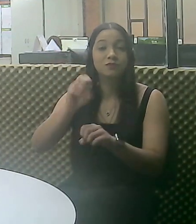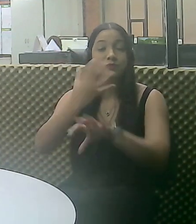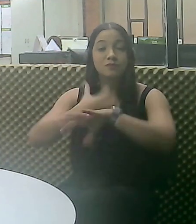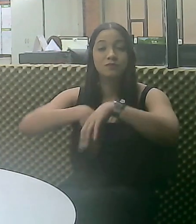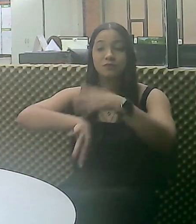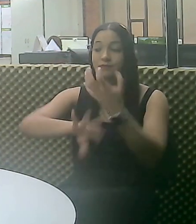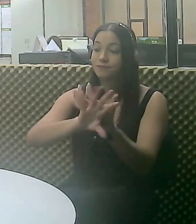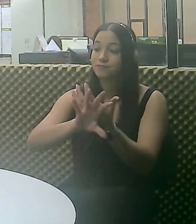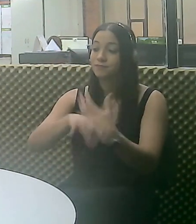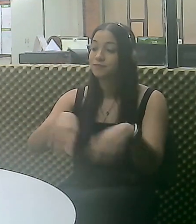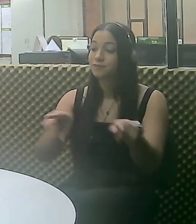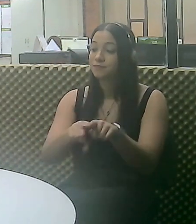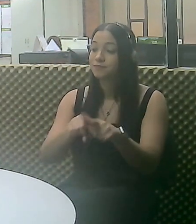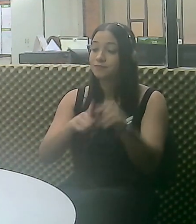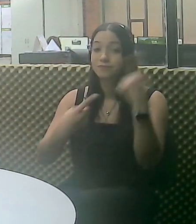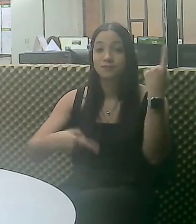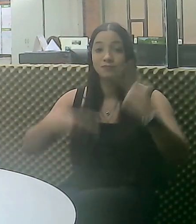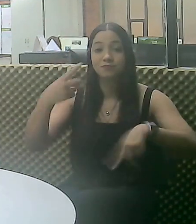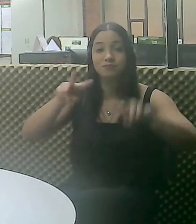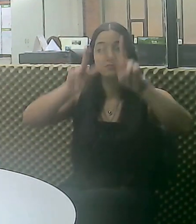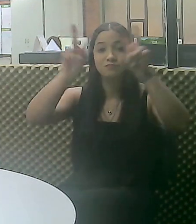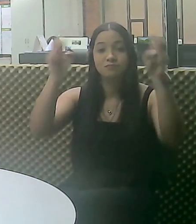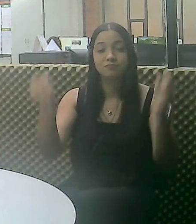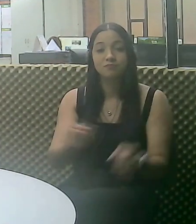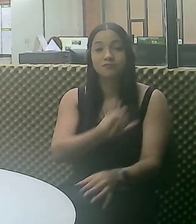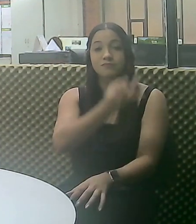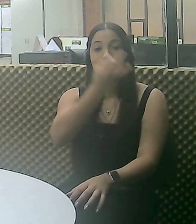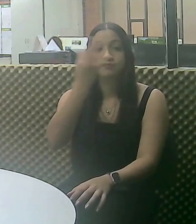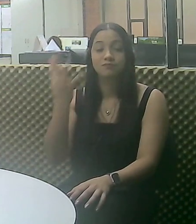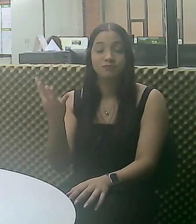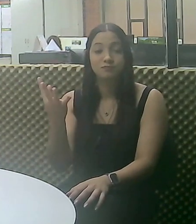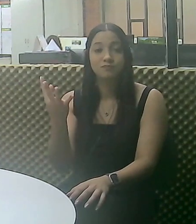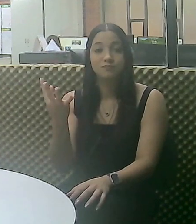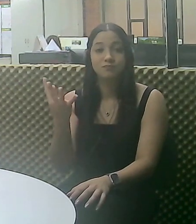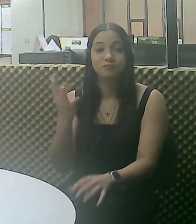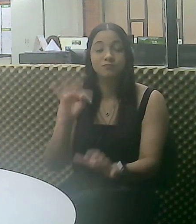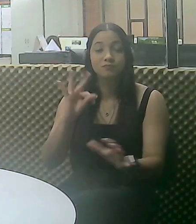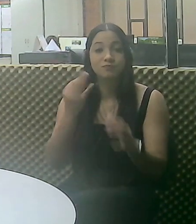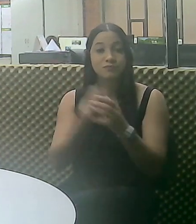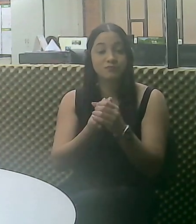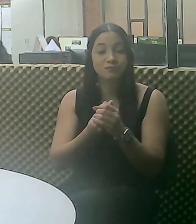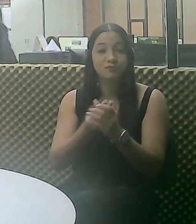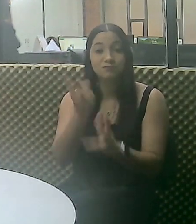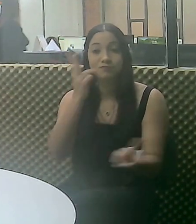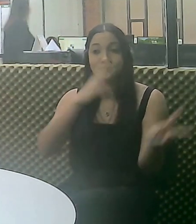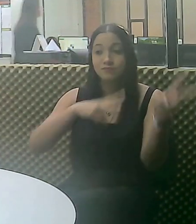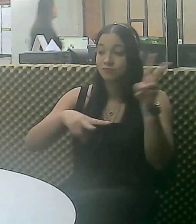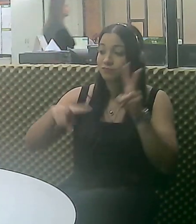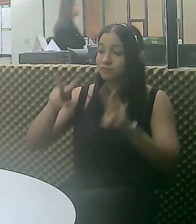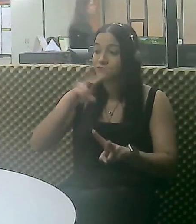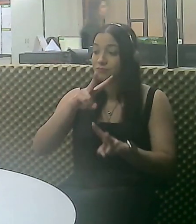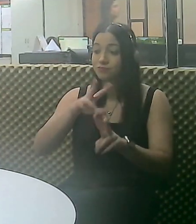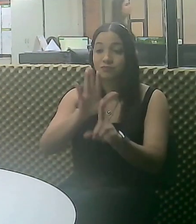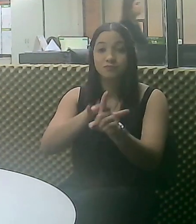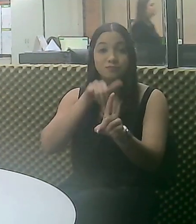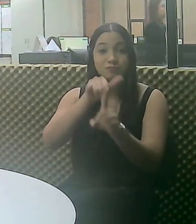ambiental. Também são debatidos temas diversos, entre eles inclusão, avaliação e